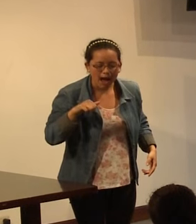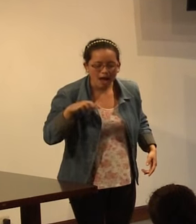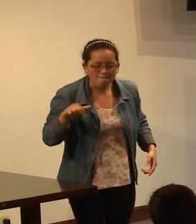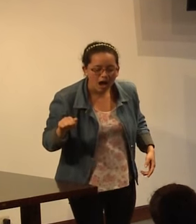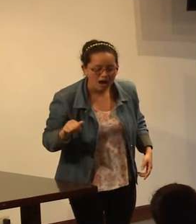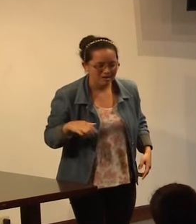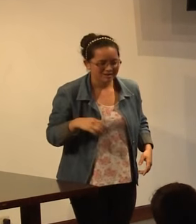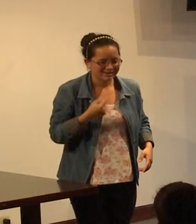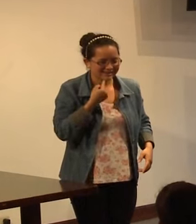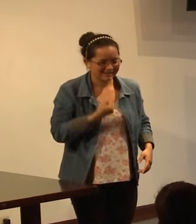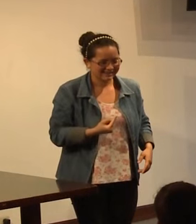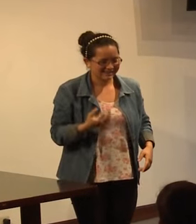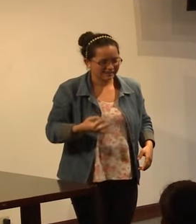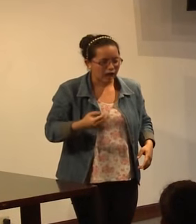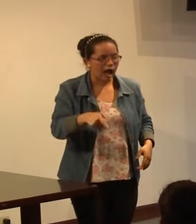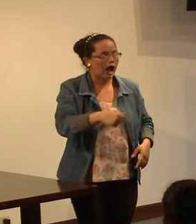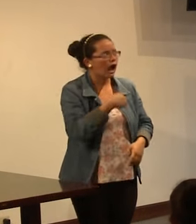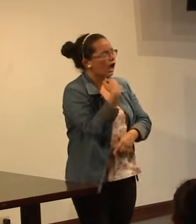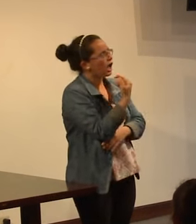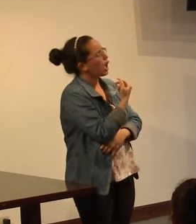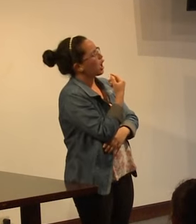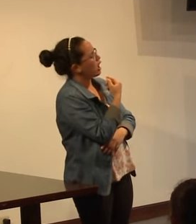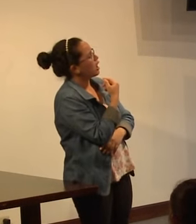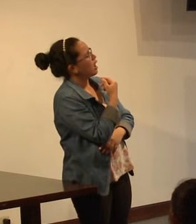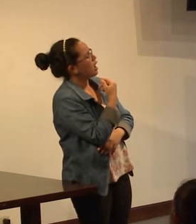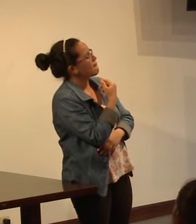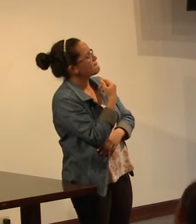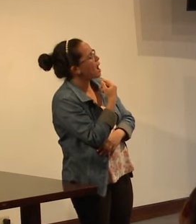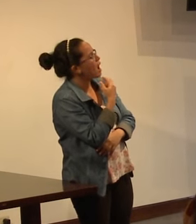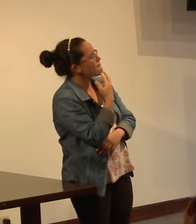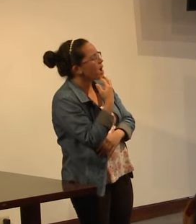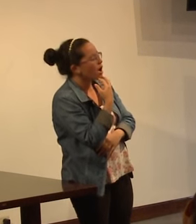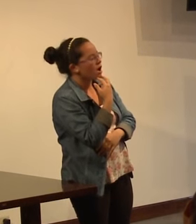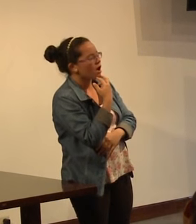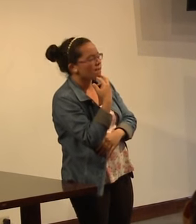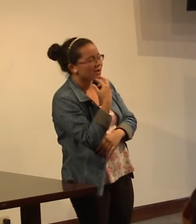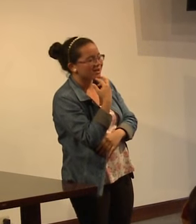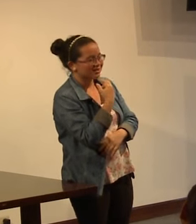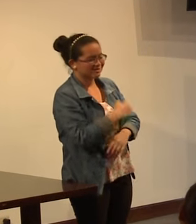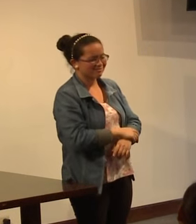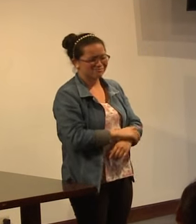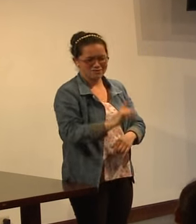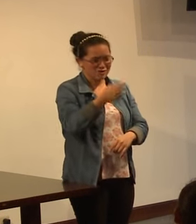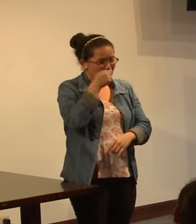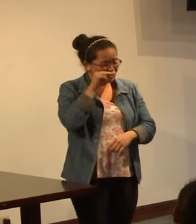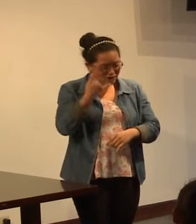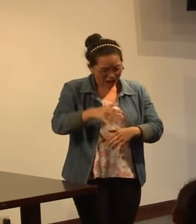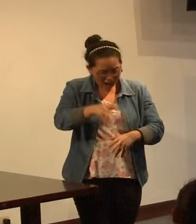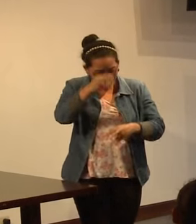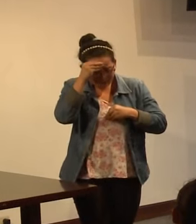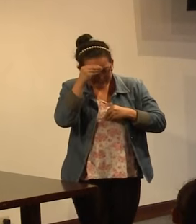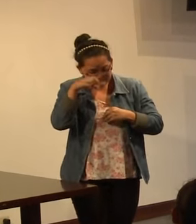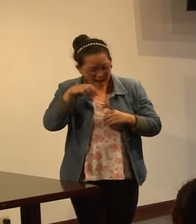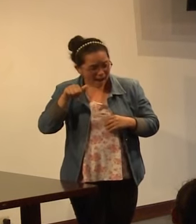papá? 1 millón hasta que finalmente el chino, ¿saben qué es la primera palabra que dice un niño? No es papá ni mamá, dice